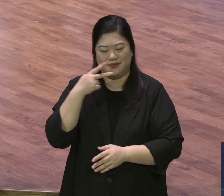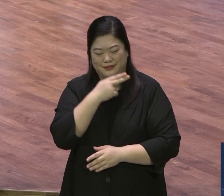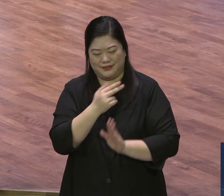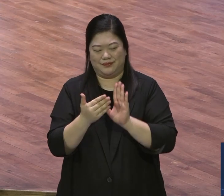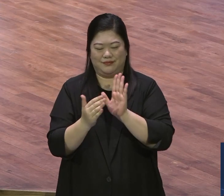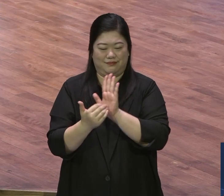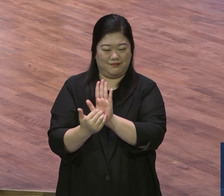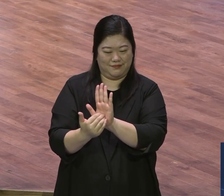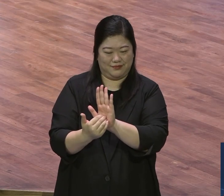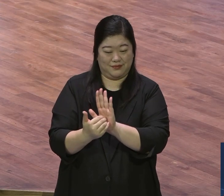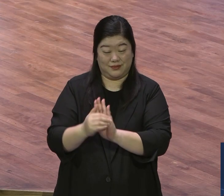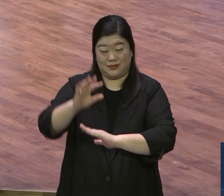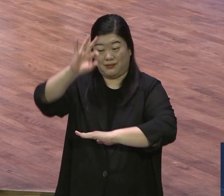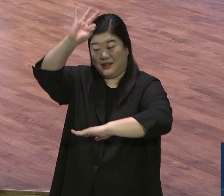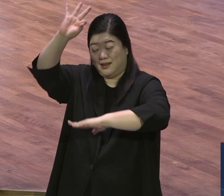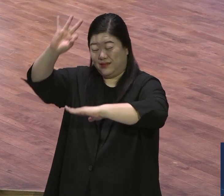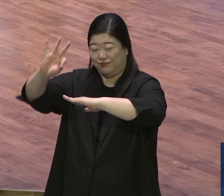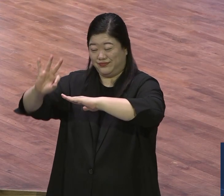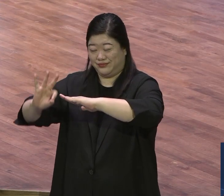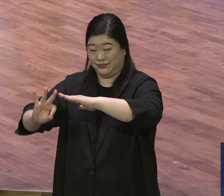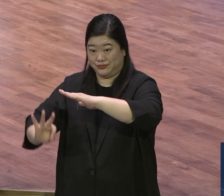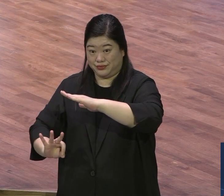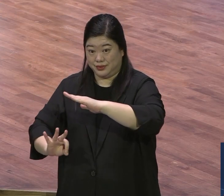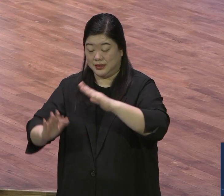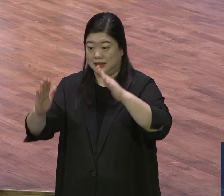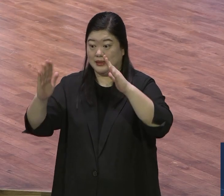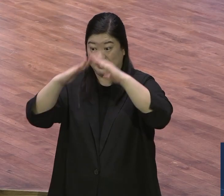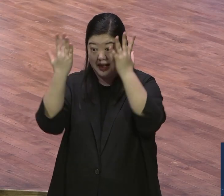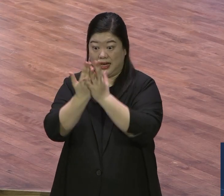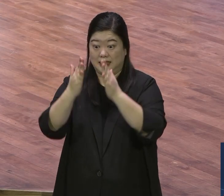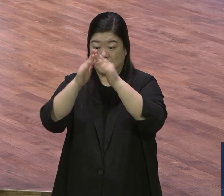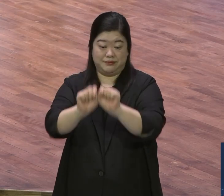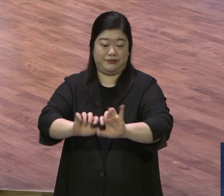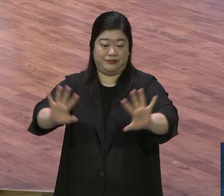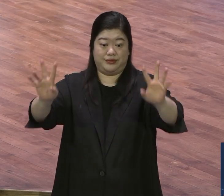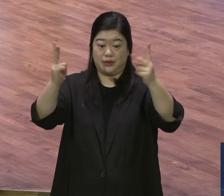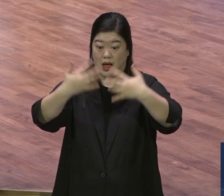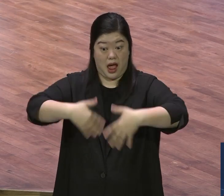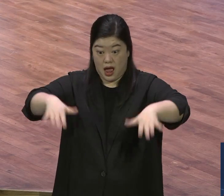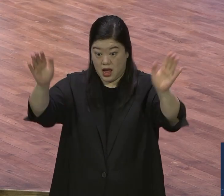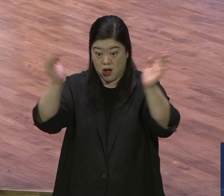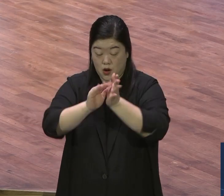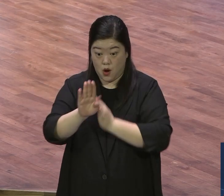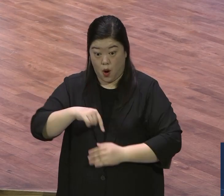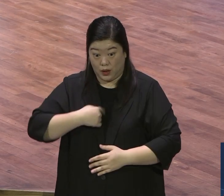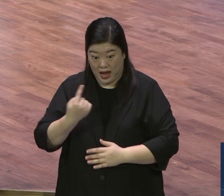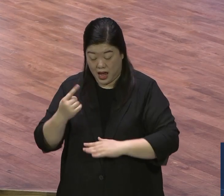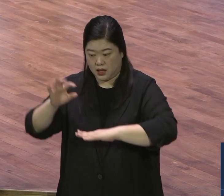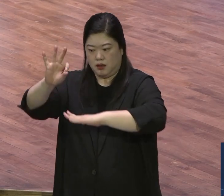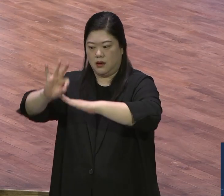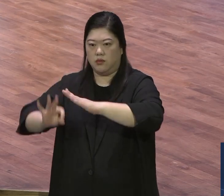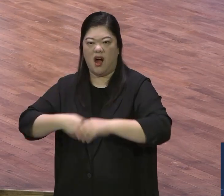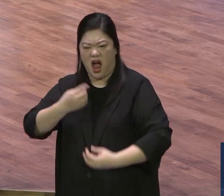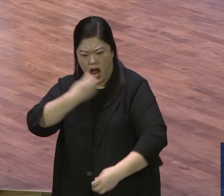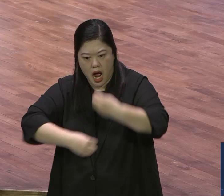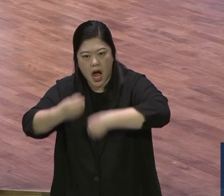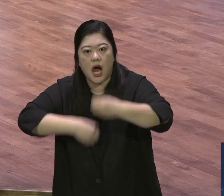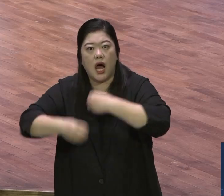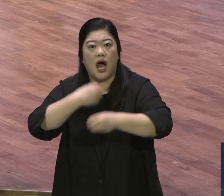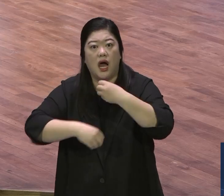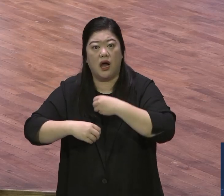검식하시는군요. 경건의 모양만 있지 실상은 완전히 종교생활 그 자체